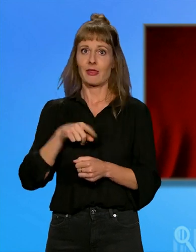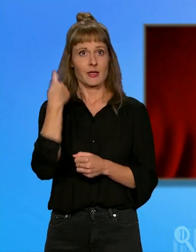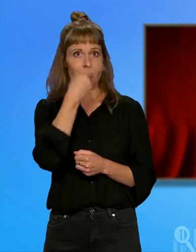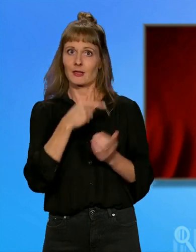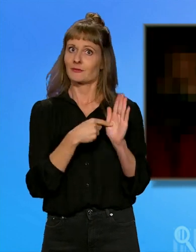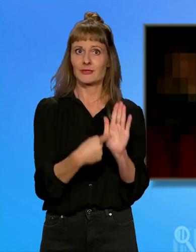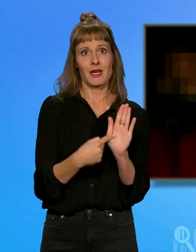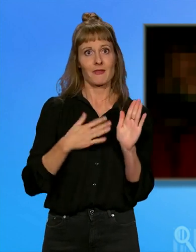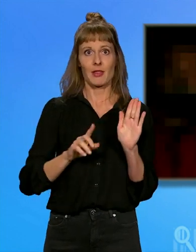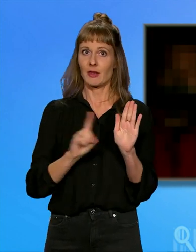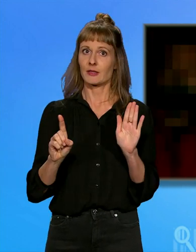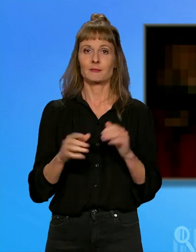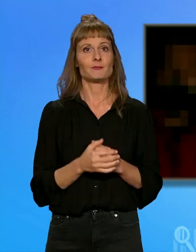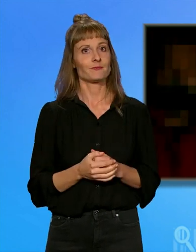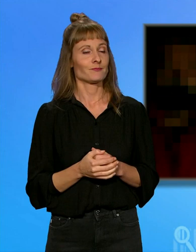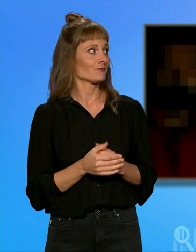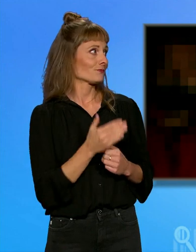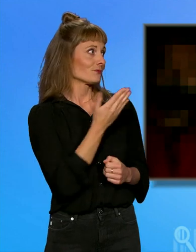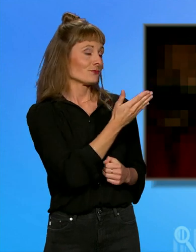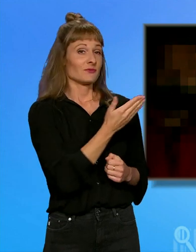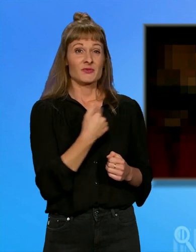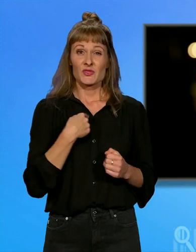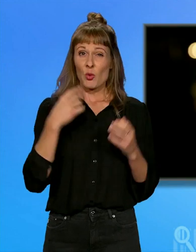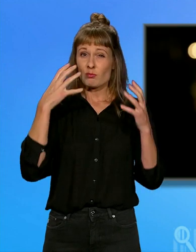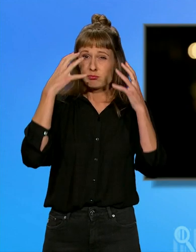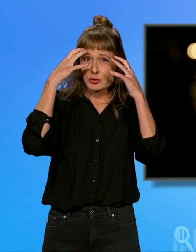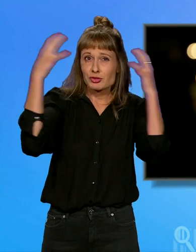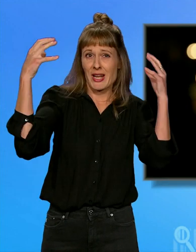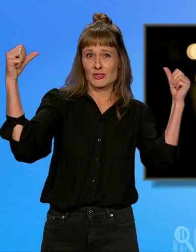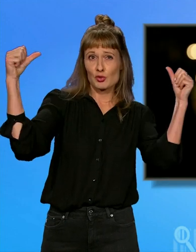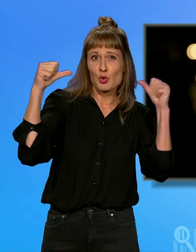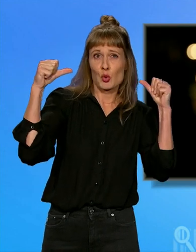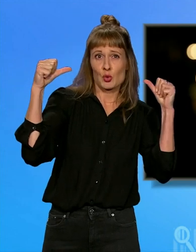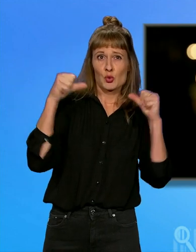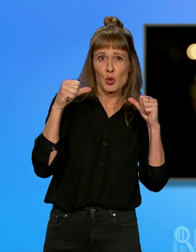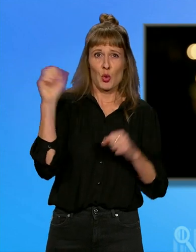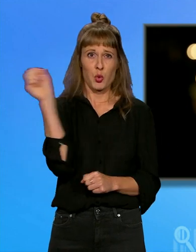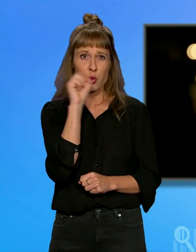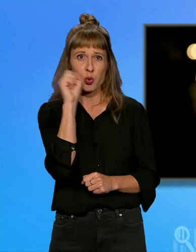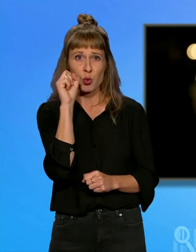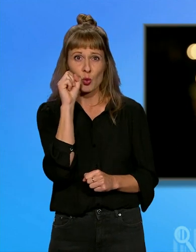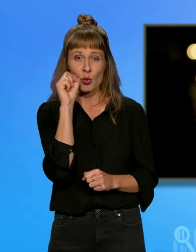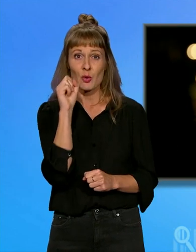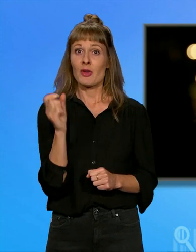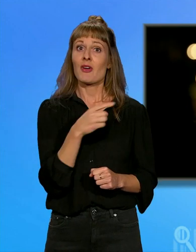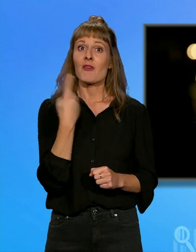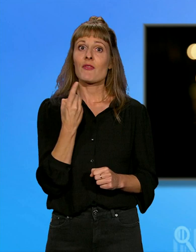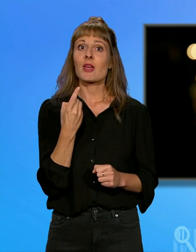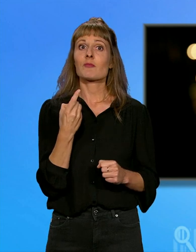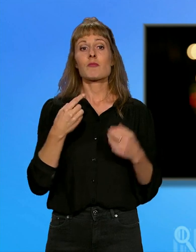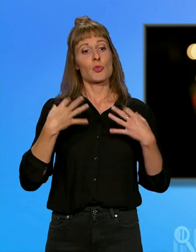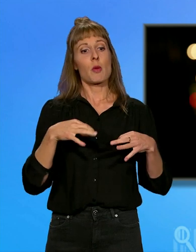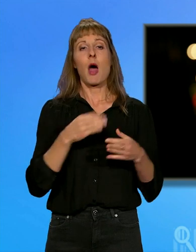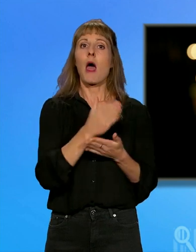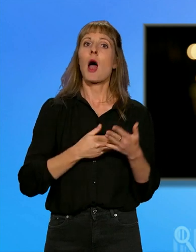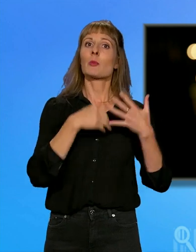Wir haben immer wie mehr zu tun. Wir sind dauernd unter Druck. Wir fangen normalerweise am Morgen um 17:30 an zu arbeiten und hören so